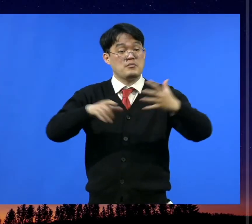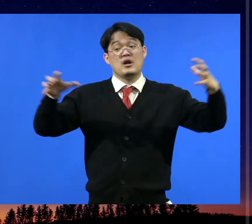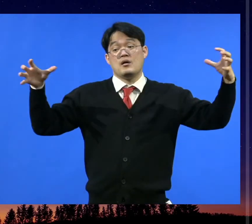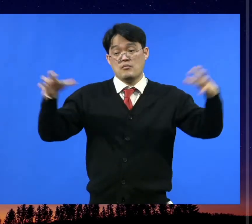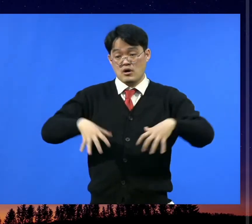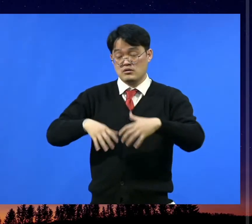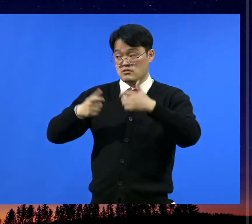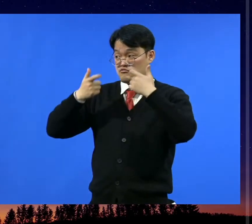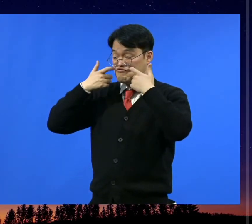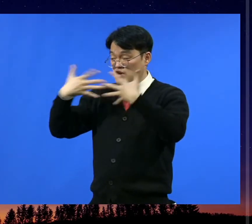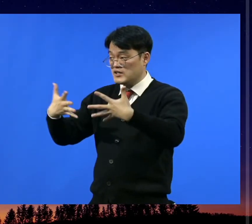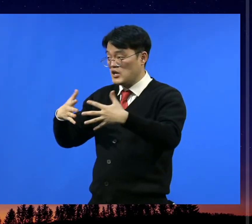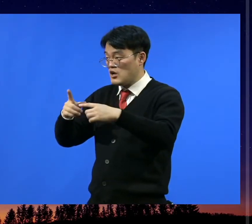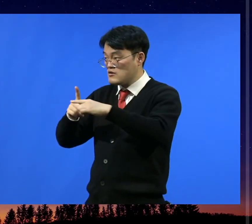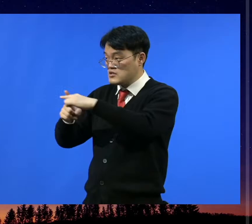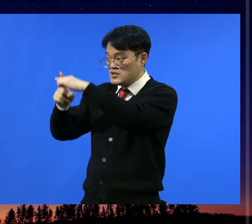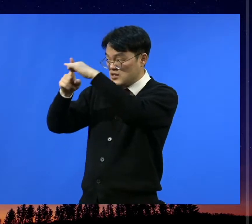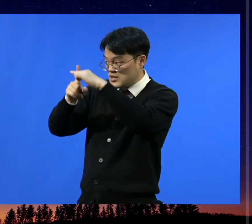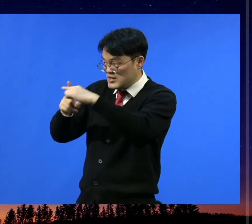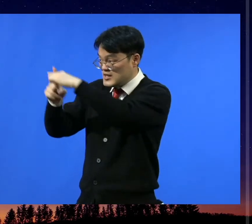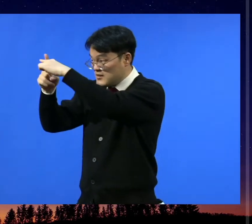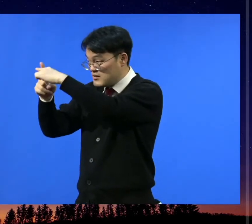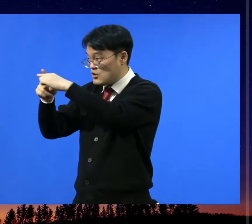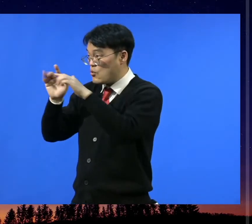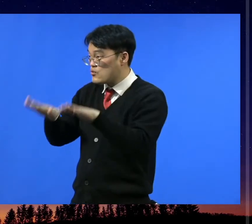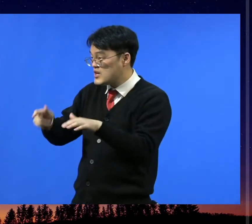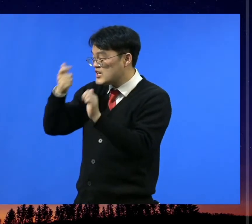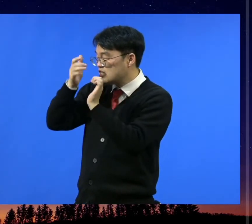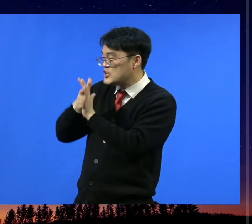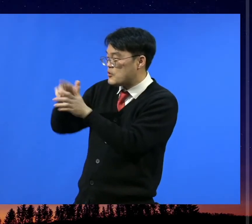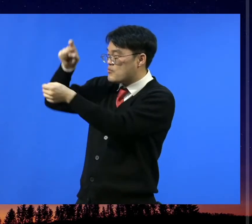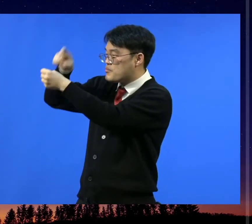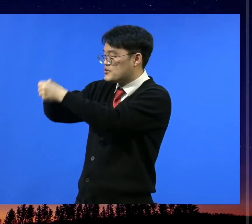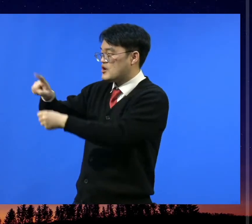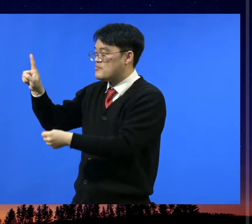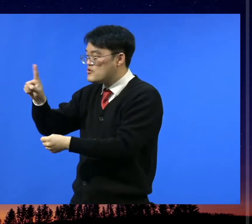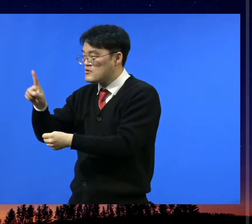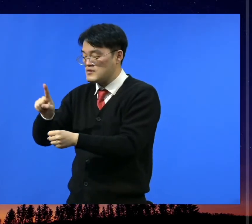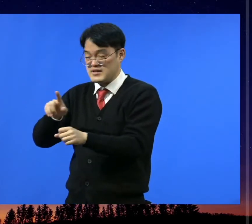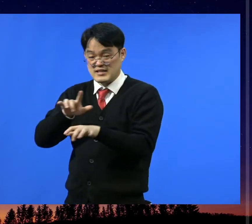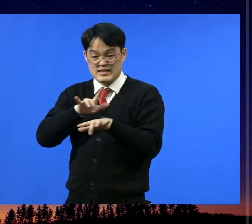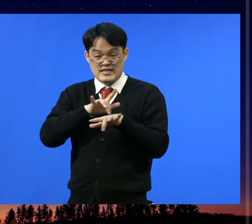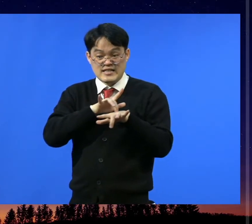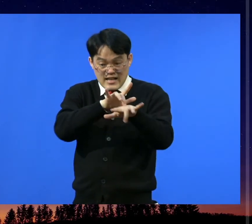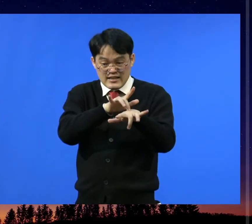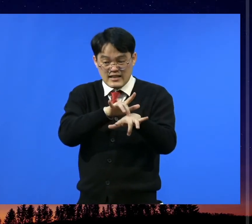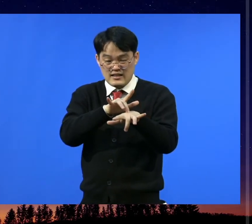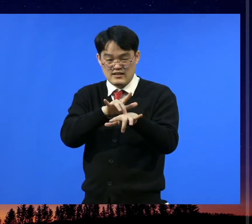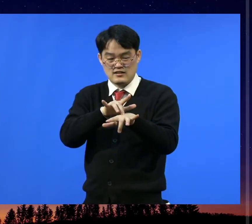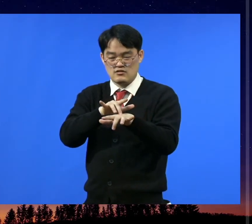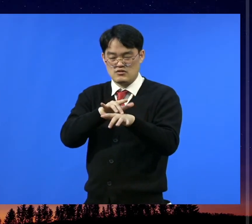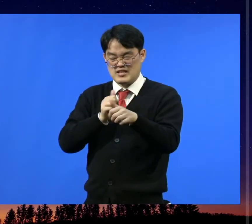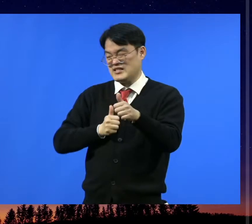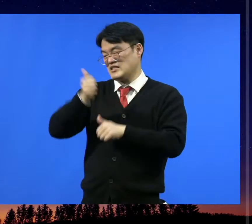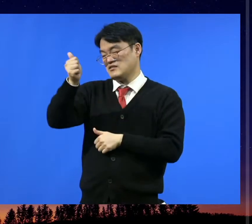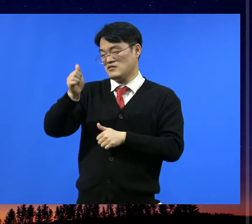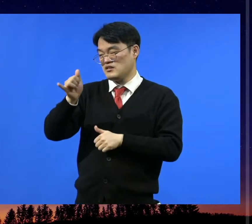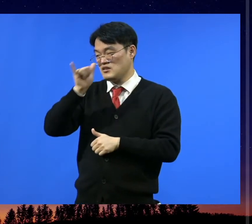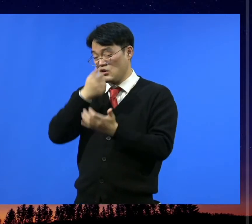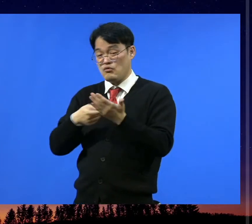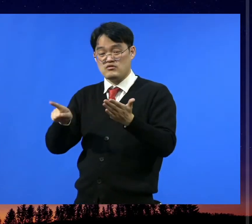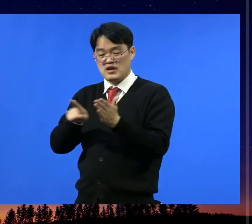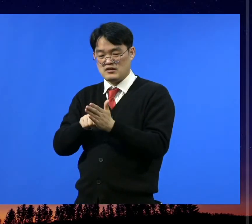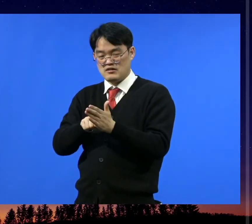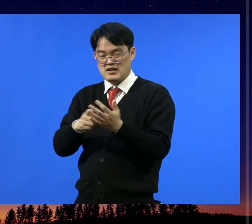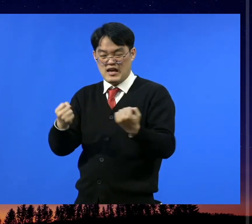초점을 맞춰서 오늘 어떤 부분에 타겟을 하고 그 사단의 그 진영을 그냥 깨뜨리는 거죠. 그런